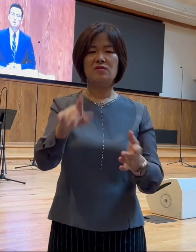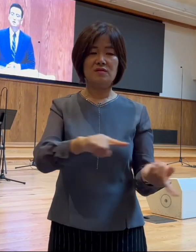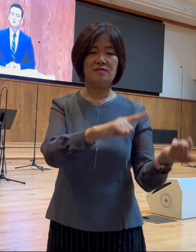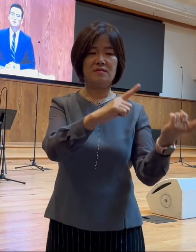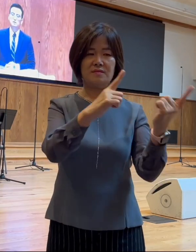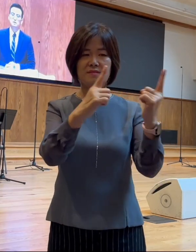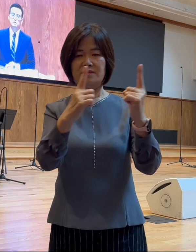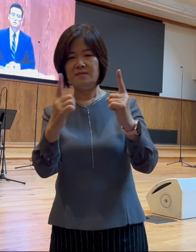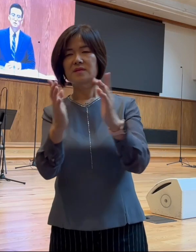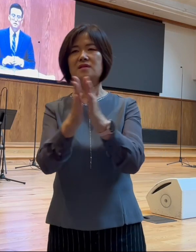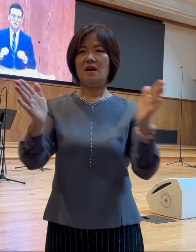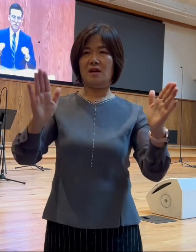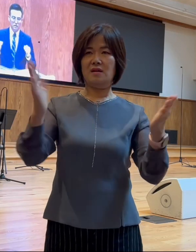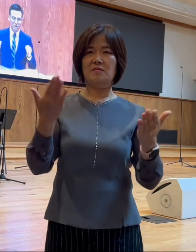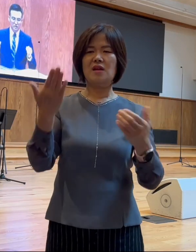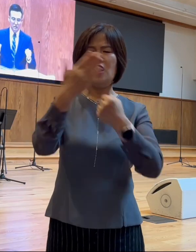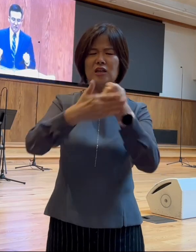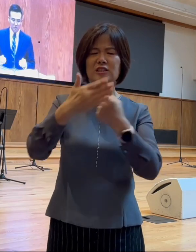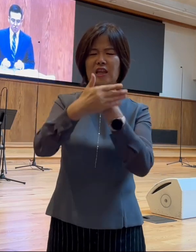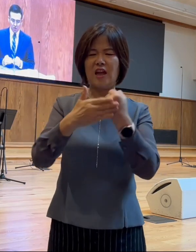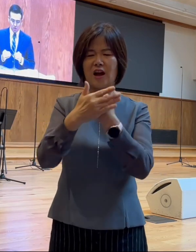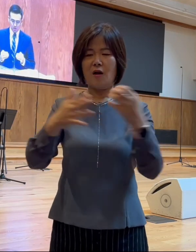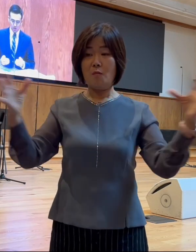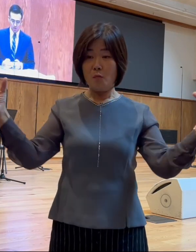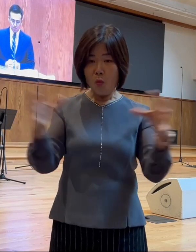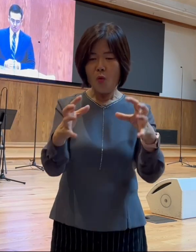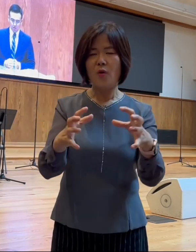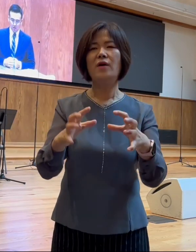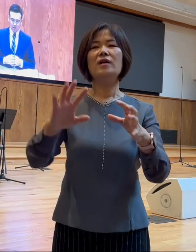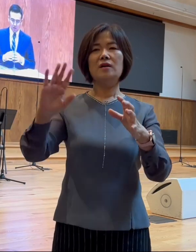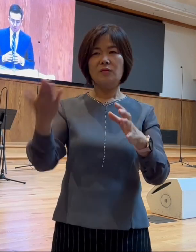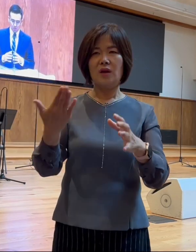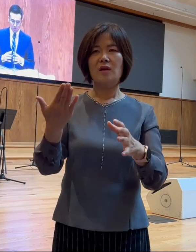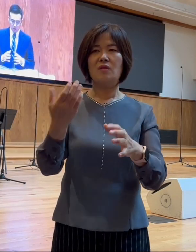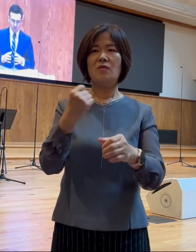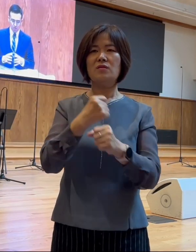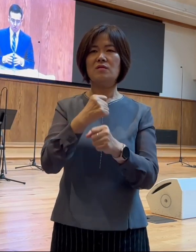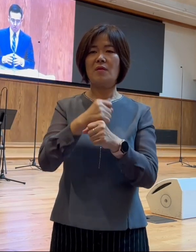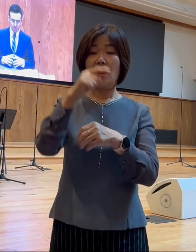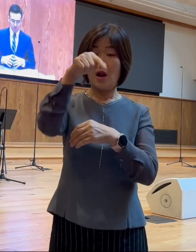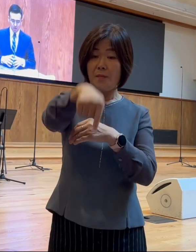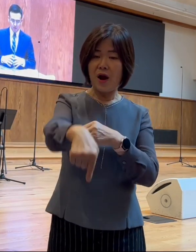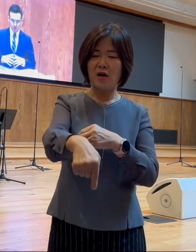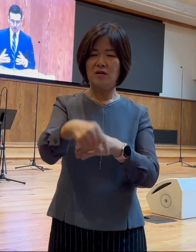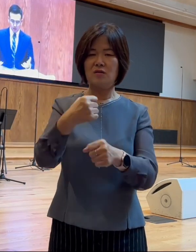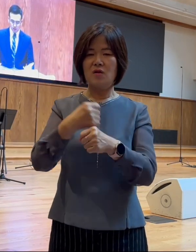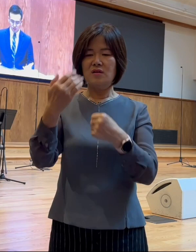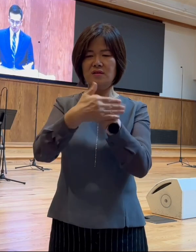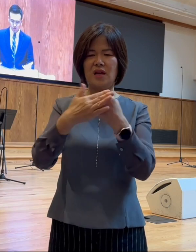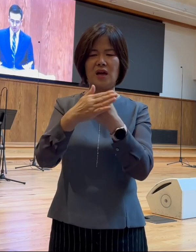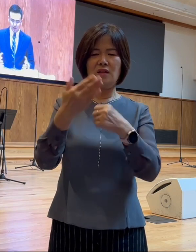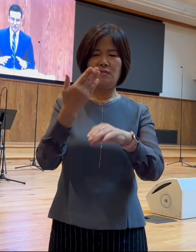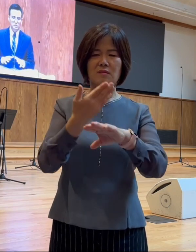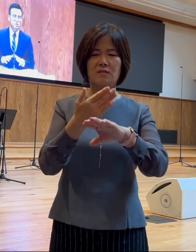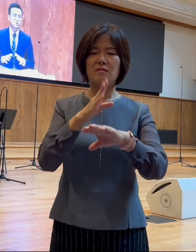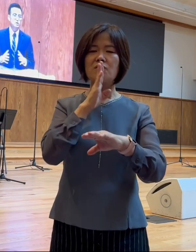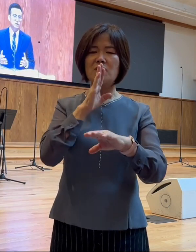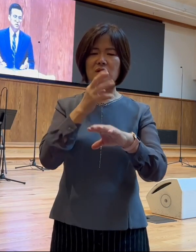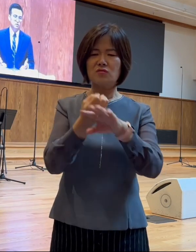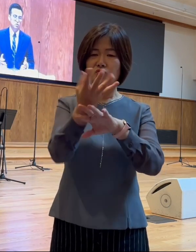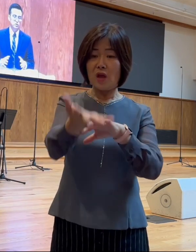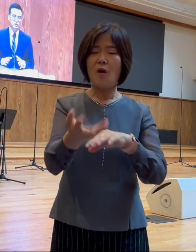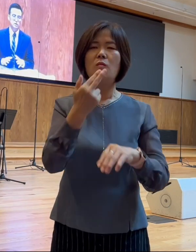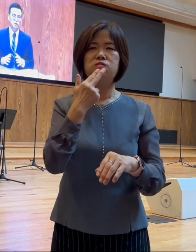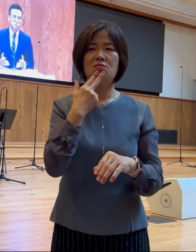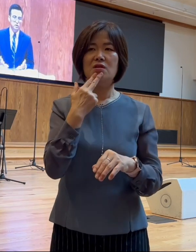살아납니다. 은혜가 응집되기 시작하고요, 그 밖으로 은혜가 새지 않아요. 생명력이